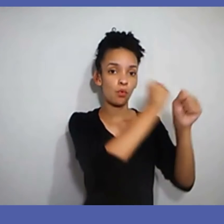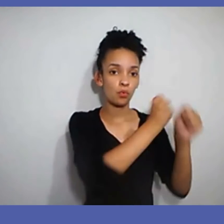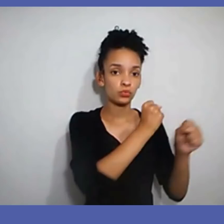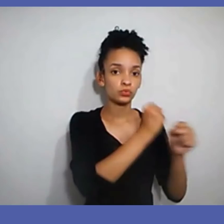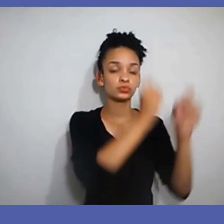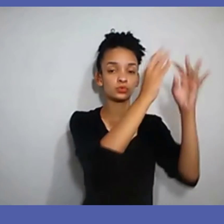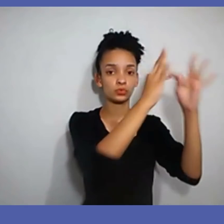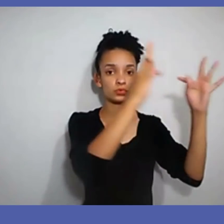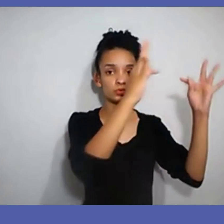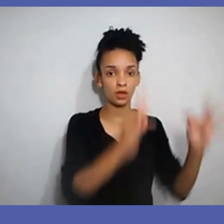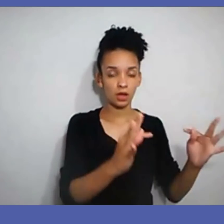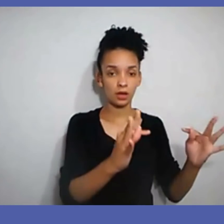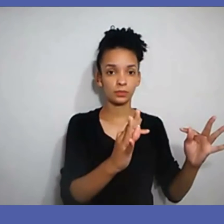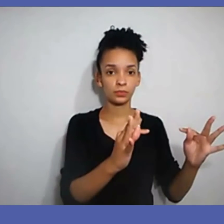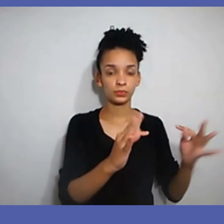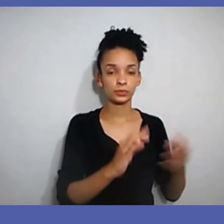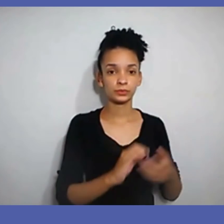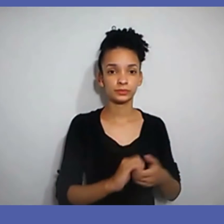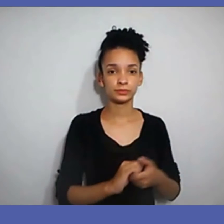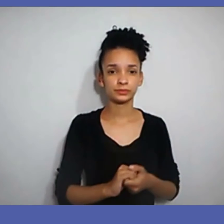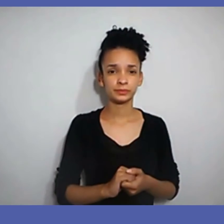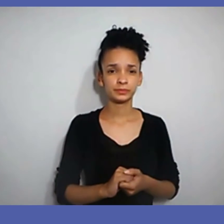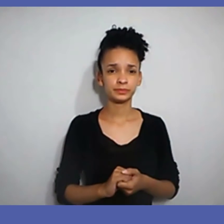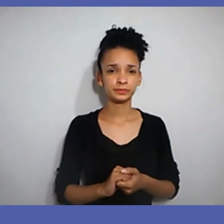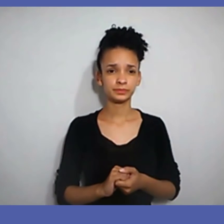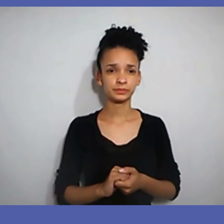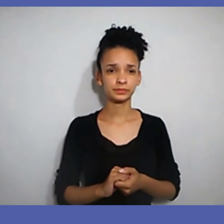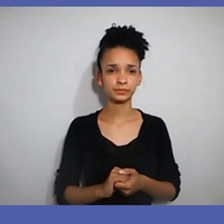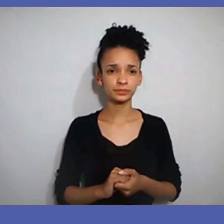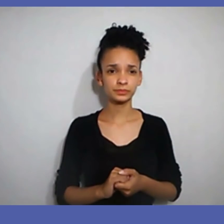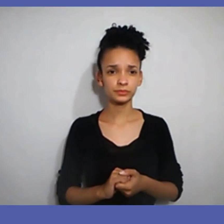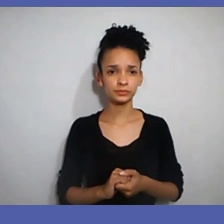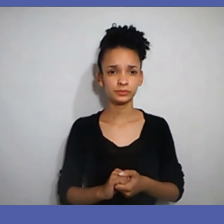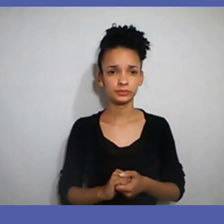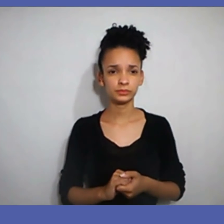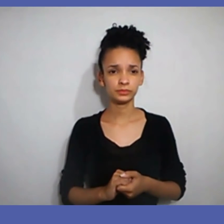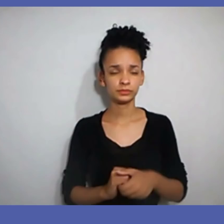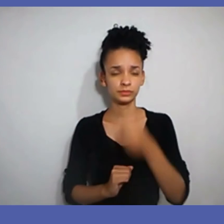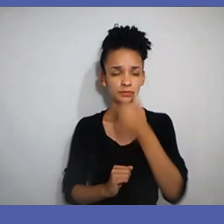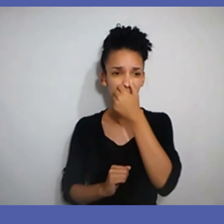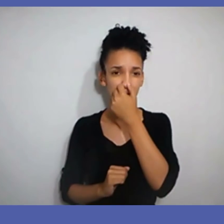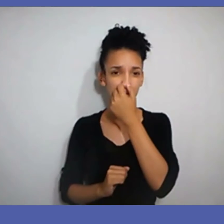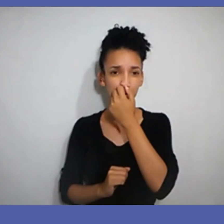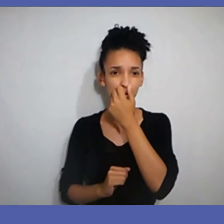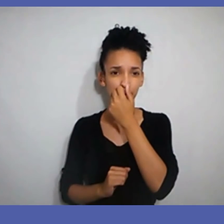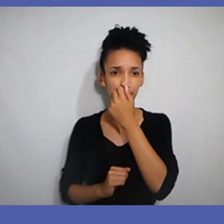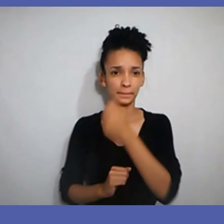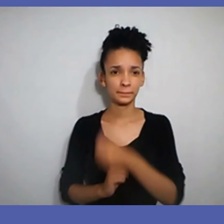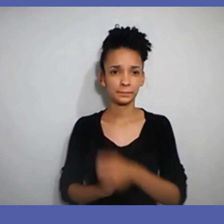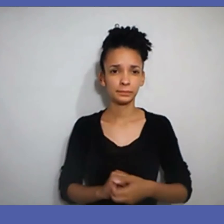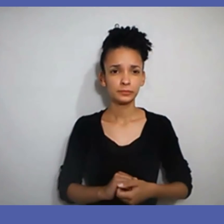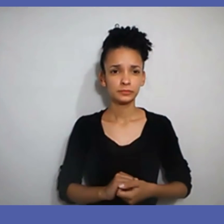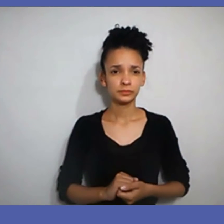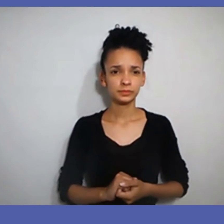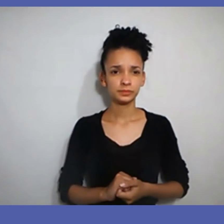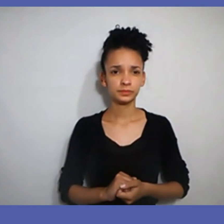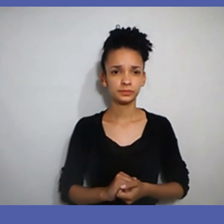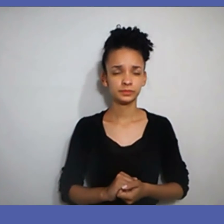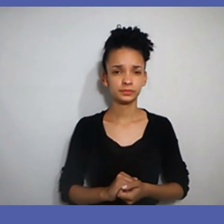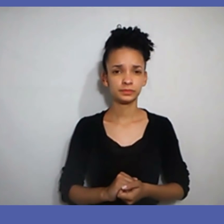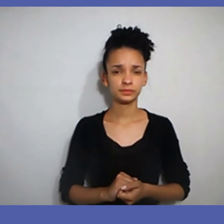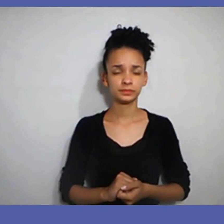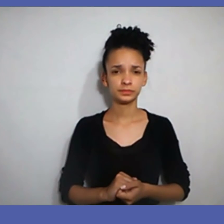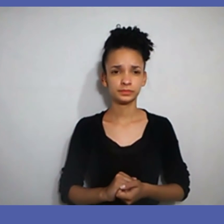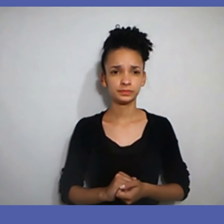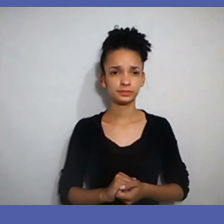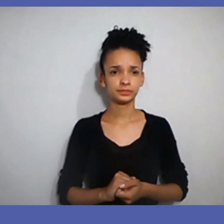lá, não é isso? Porque ali estava o nome do Senhor, ali estava o testemunho do Senhor, que Deus era o Deus de Israel,